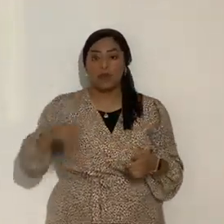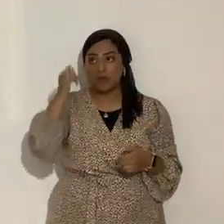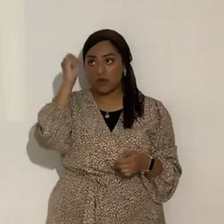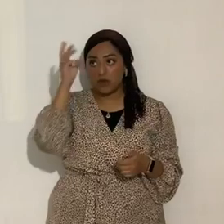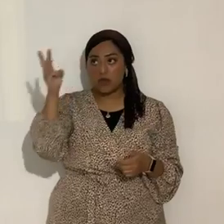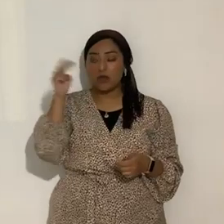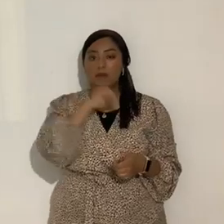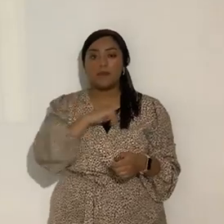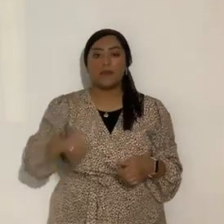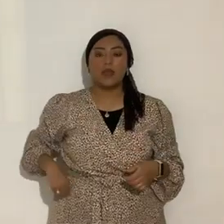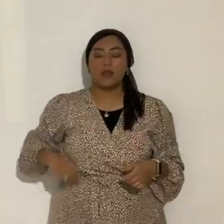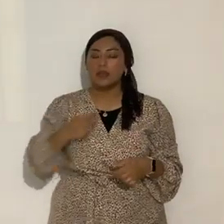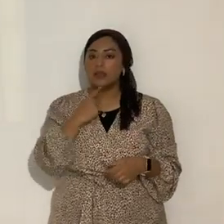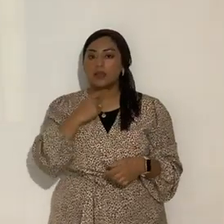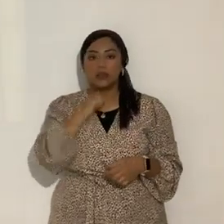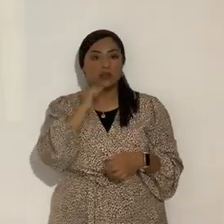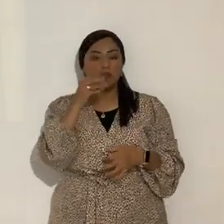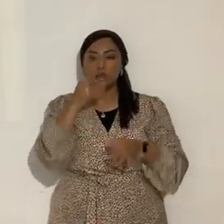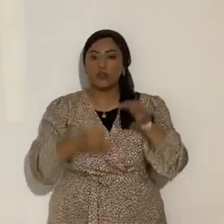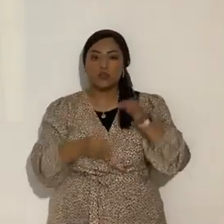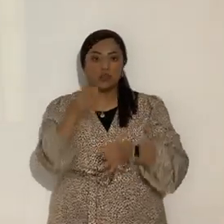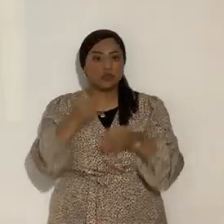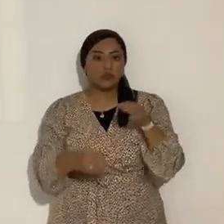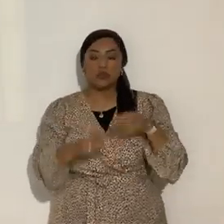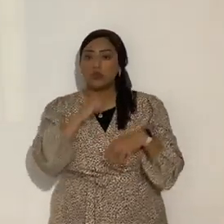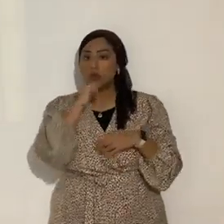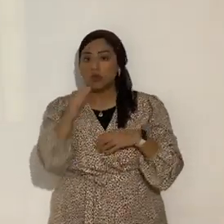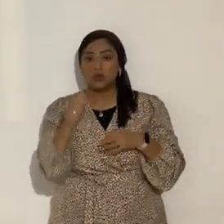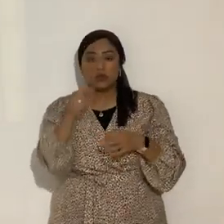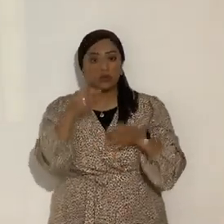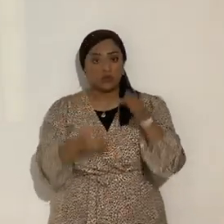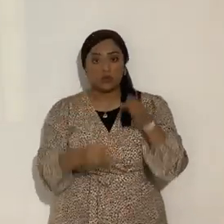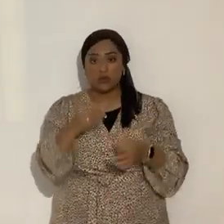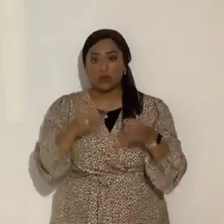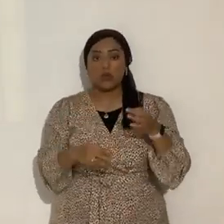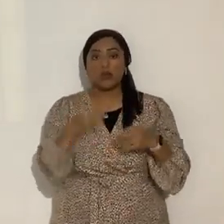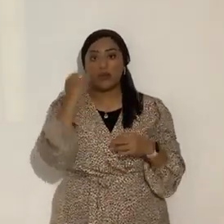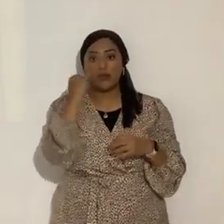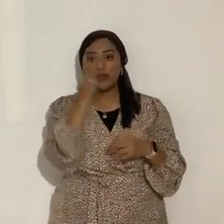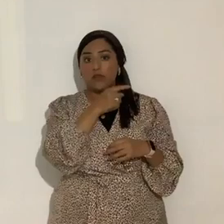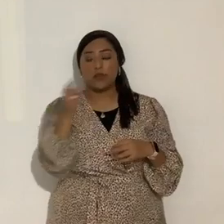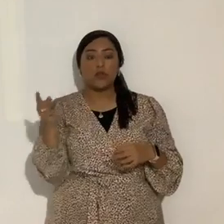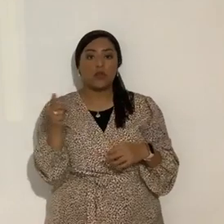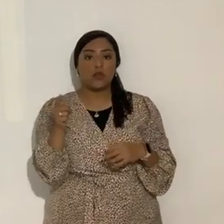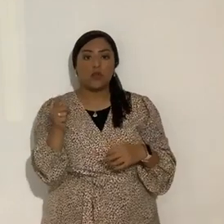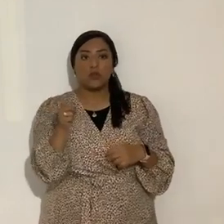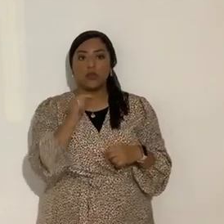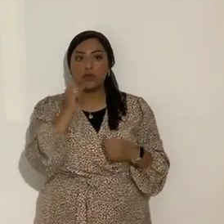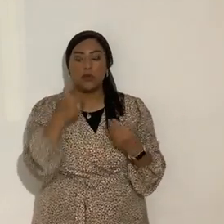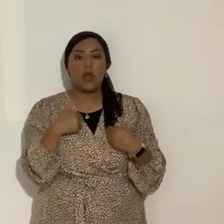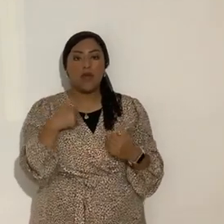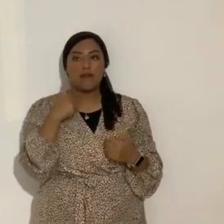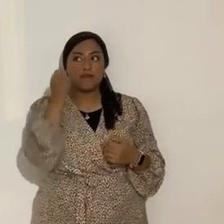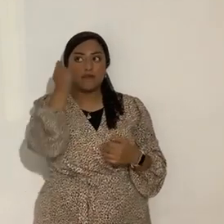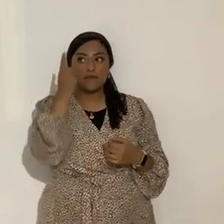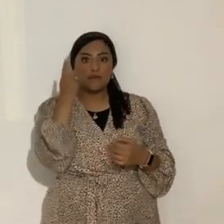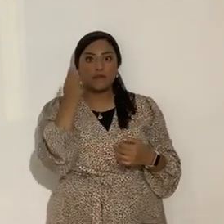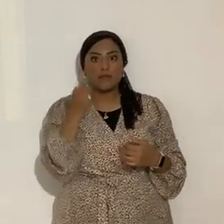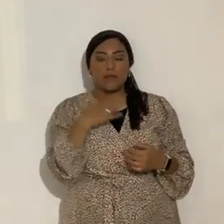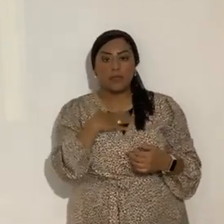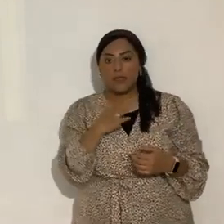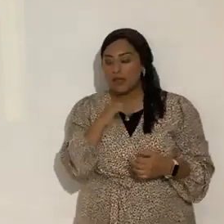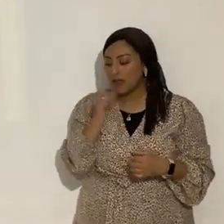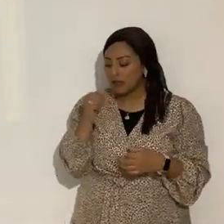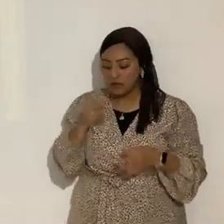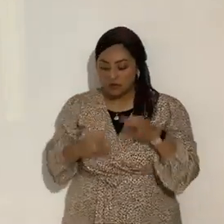no juzgues para que no seas juzgado. Entonces, no juzgues si no tienes el menor conocimiento. Yo no voy a juzgar si